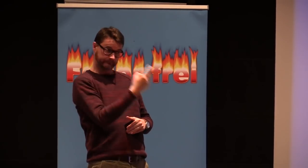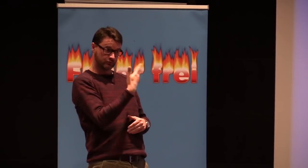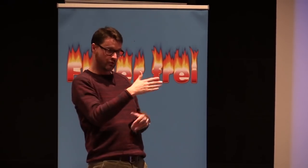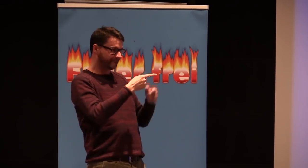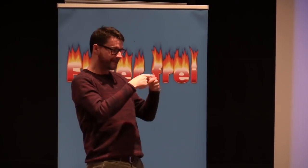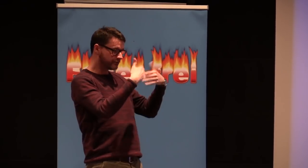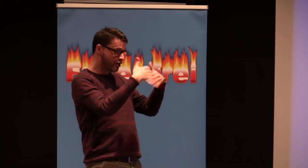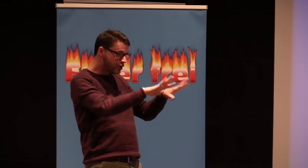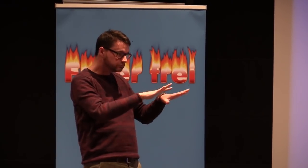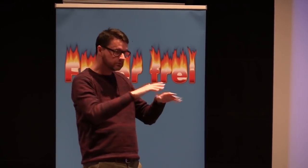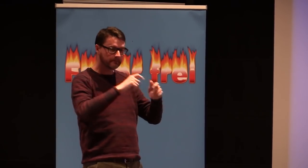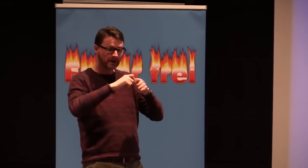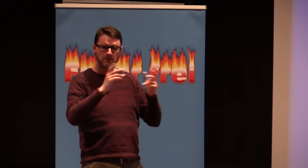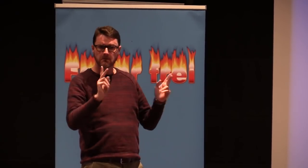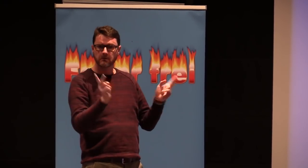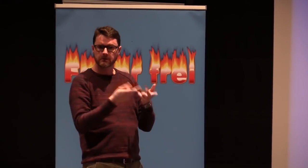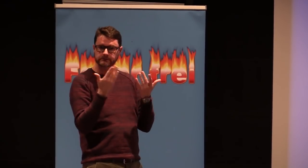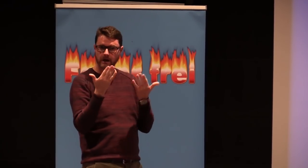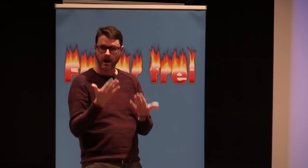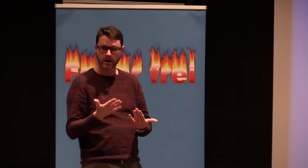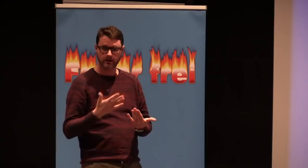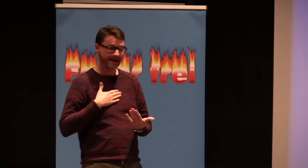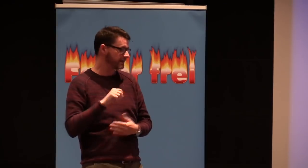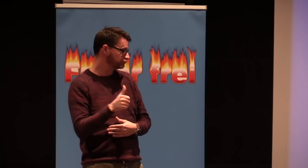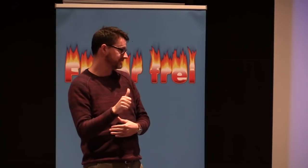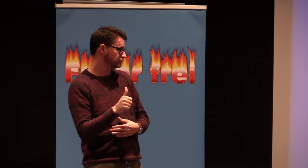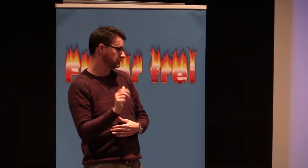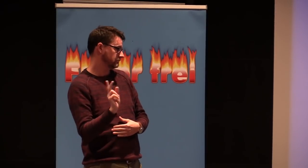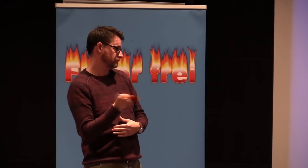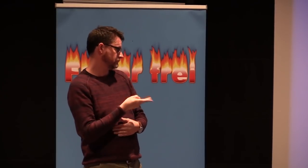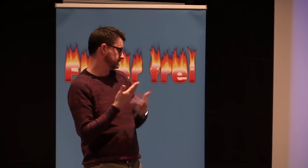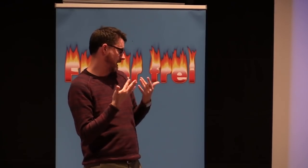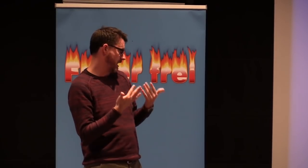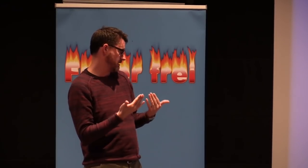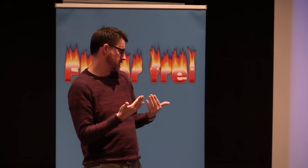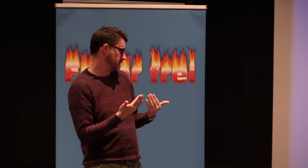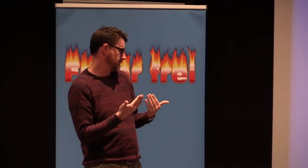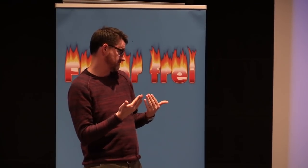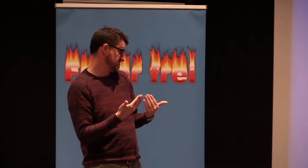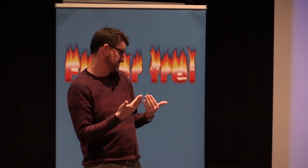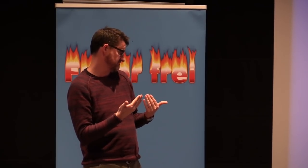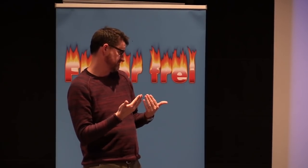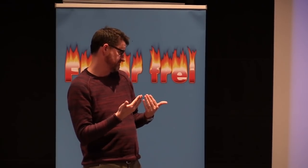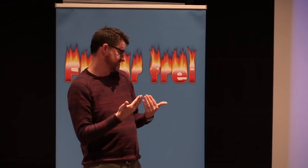sie jetzt mal nennen, auf jeden Fall auch motiviert sind, irgendwo mitzuwirken. Nur glaube ich, dass einfach